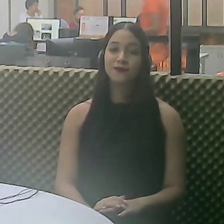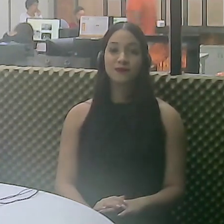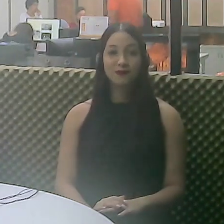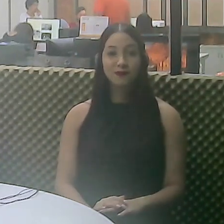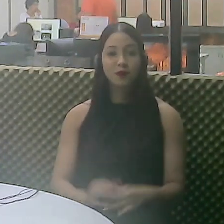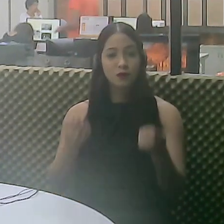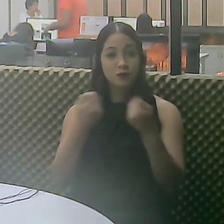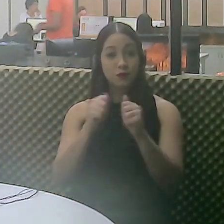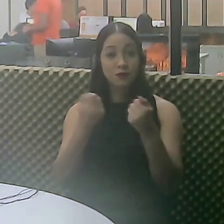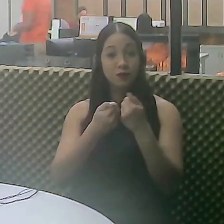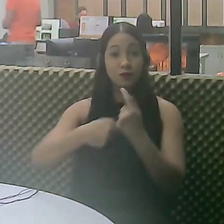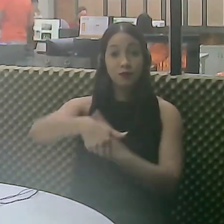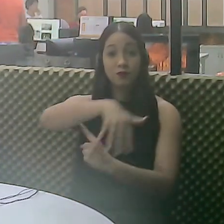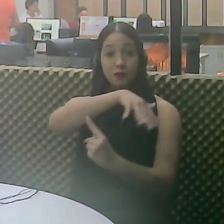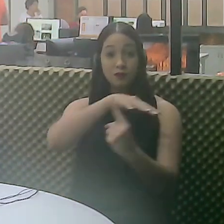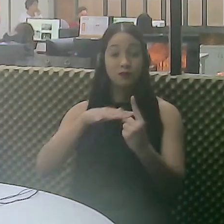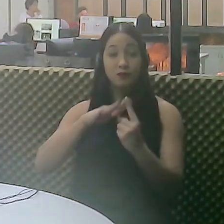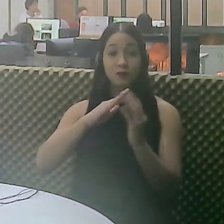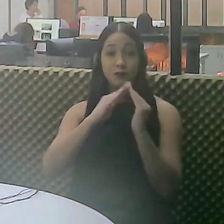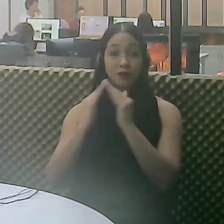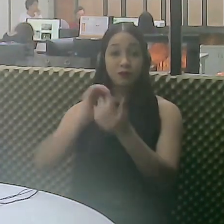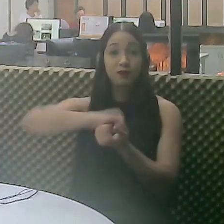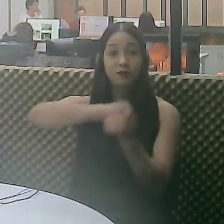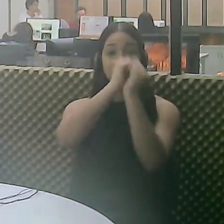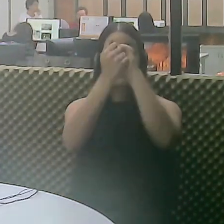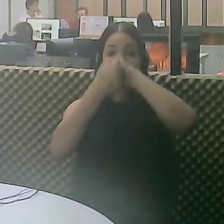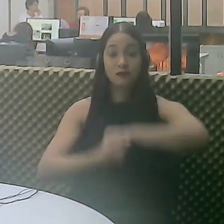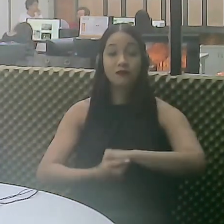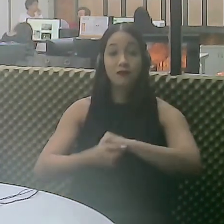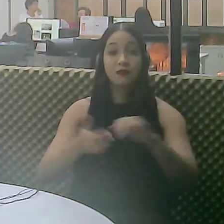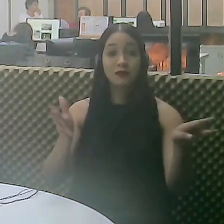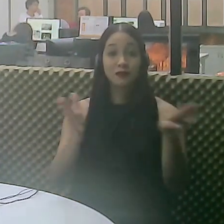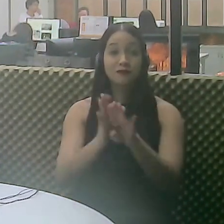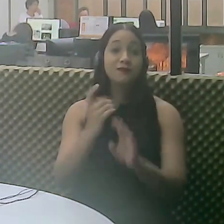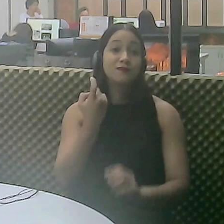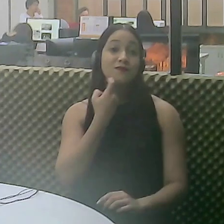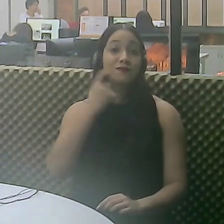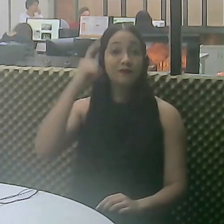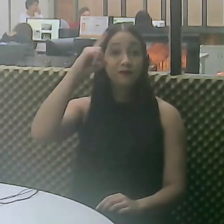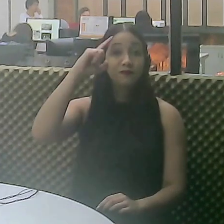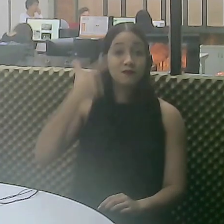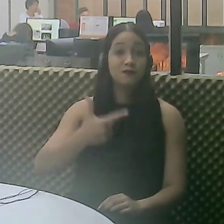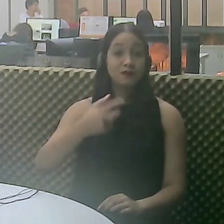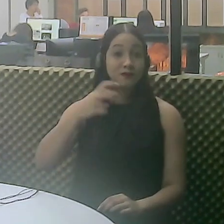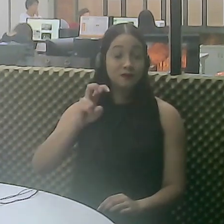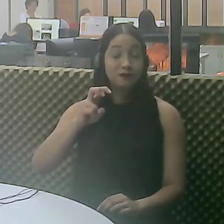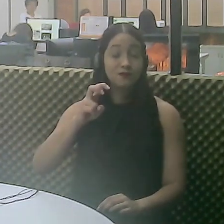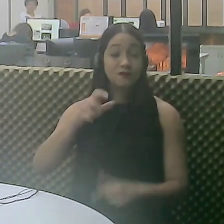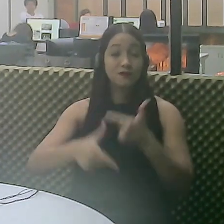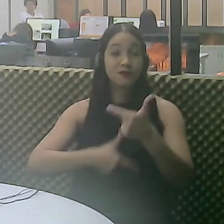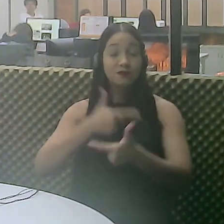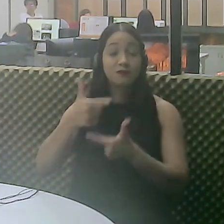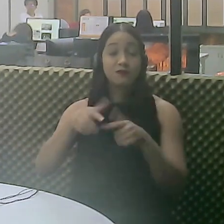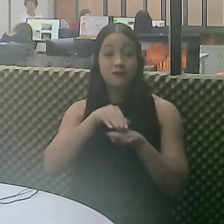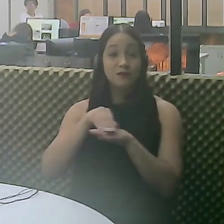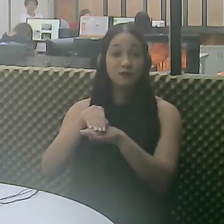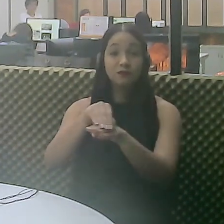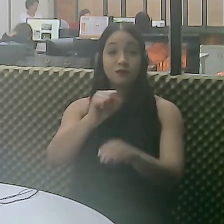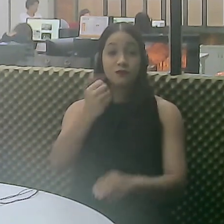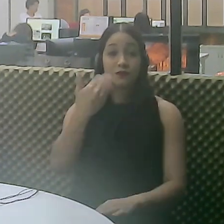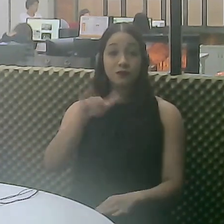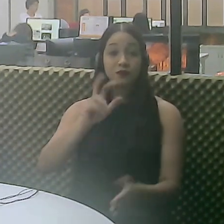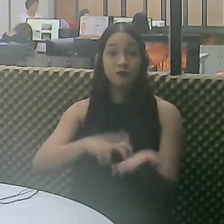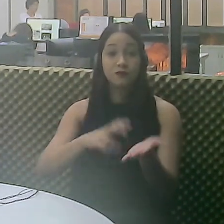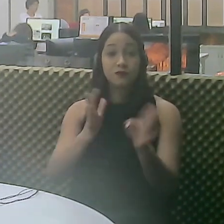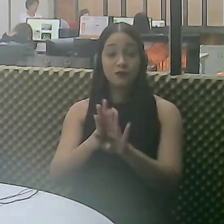O busão social chegou na região do bairro Aclimação. Até sexta-feira, dia 25, o serviço itinerante estará das 8h30 da manhã